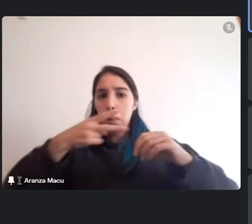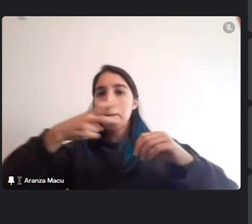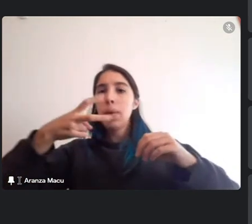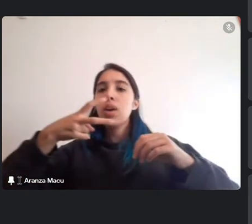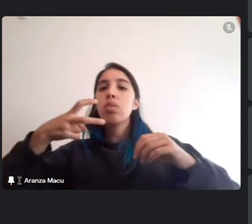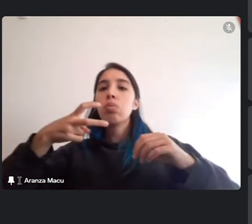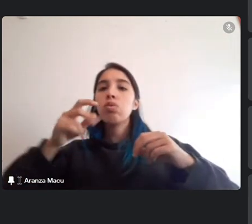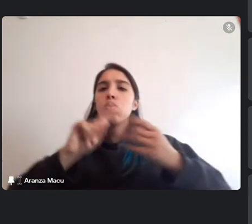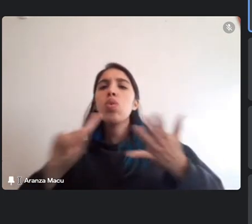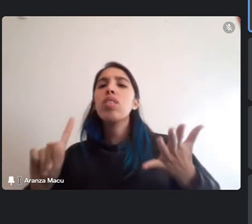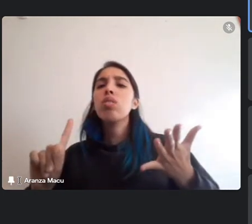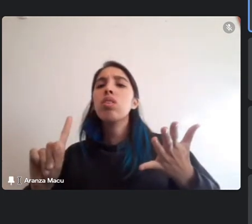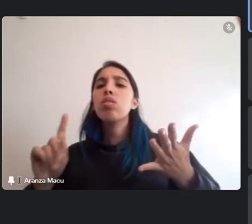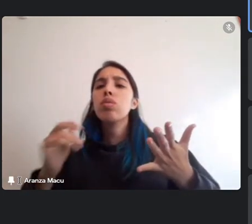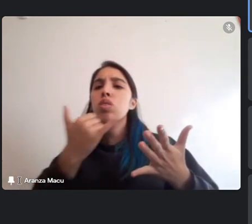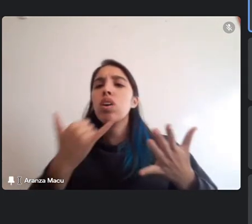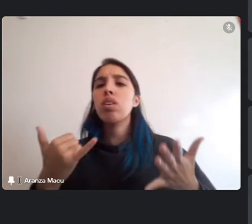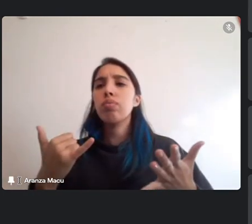Dos.